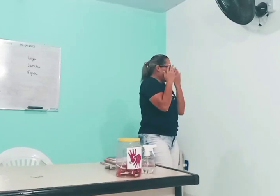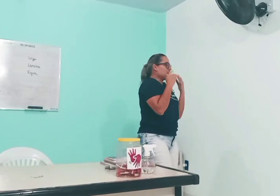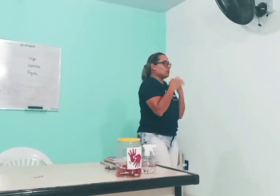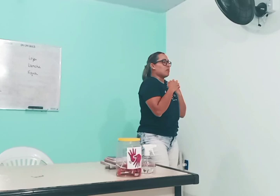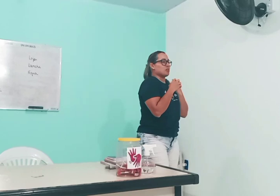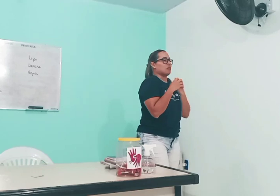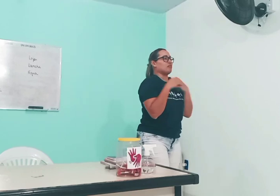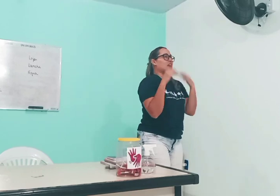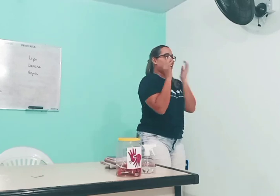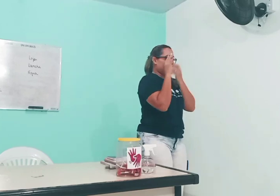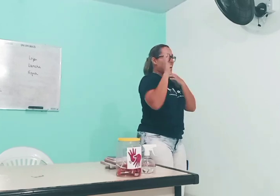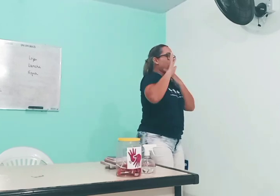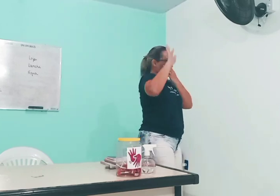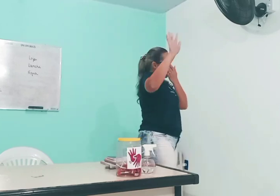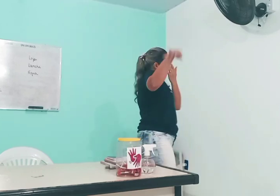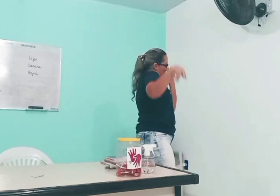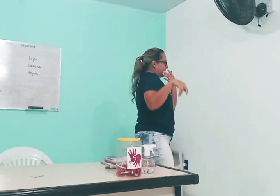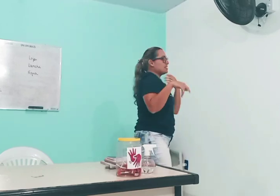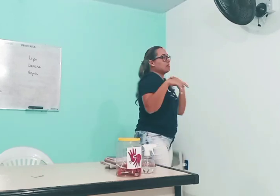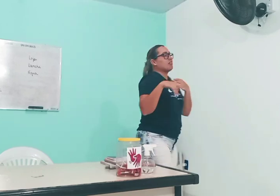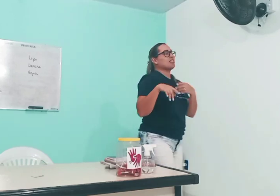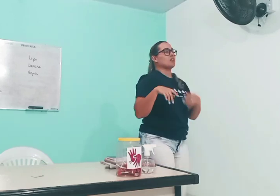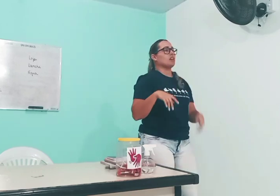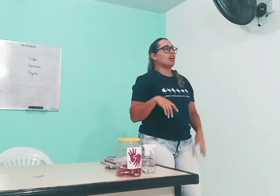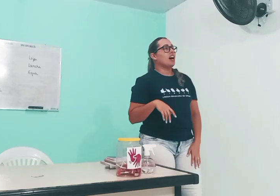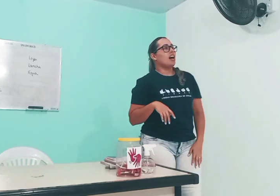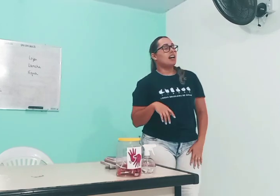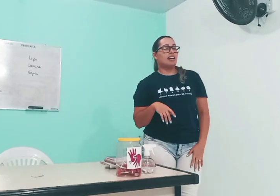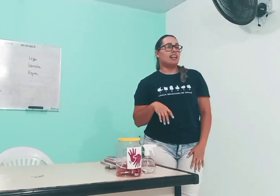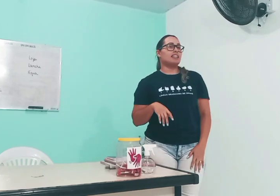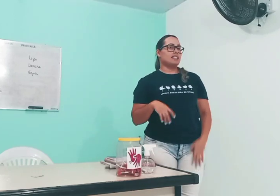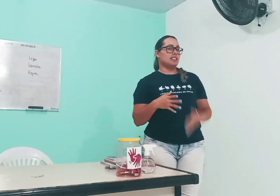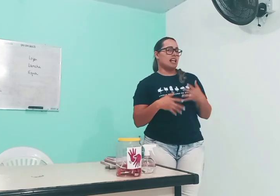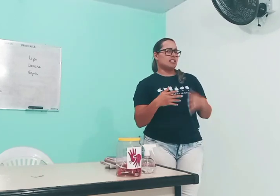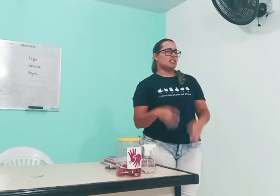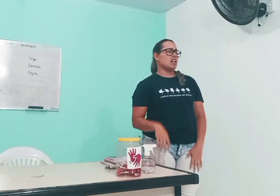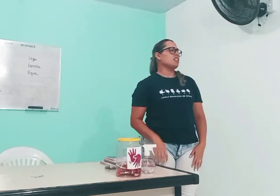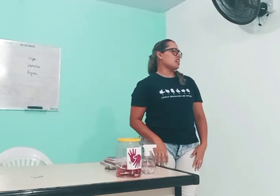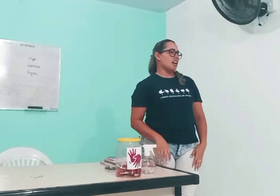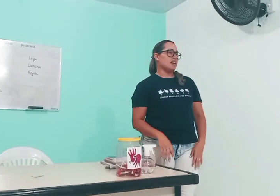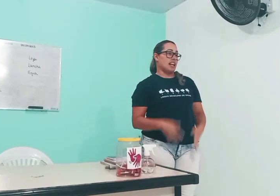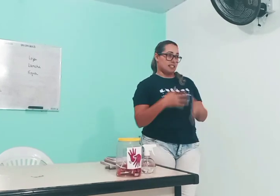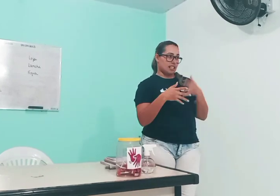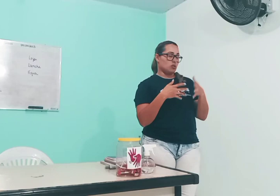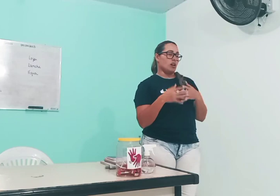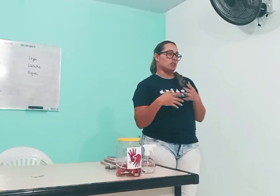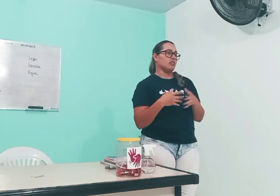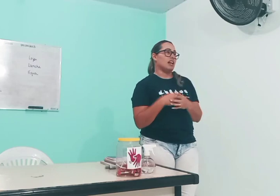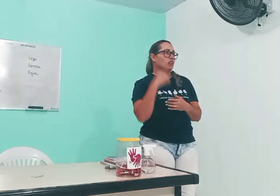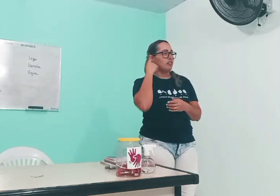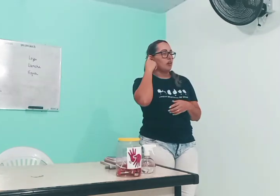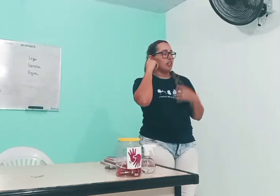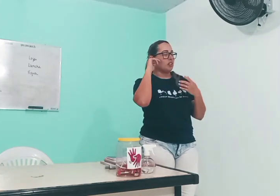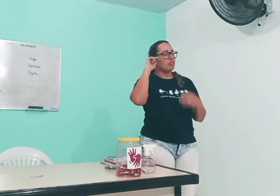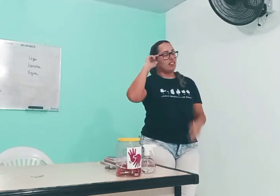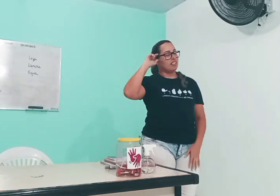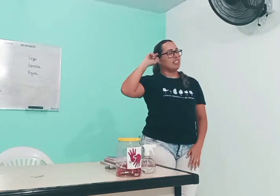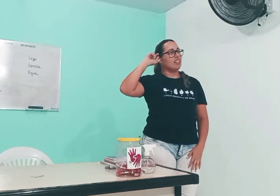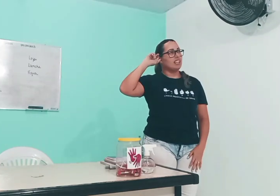não posso ver, né? Ai, para com isso, professora. Aí ela, né, sinalizando, ela sinalizou, ela não falou que dentro do falando aqui agora